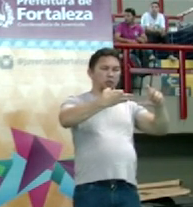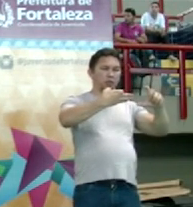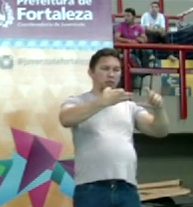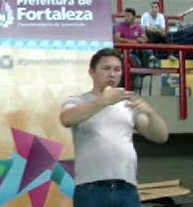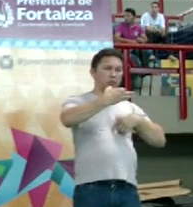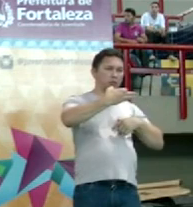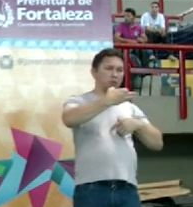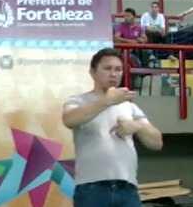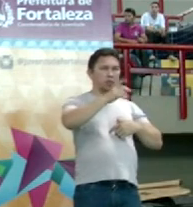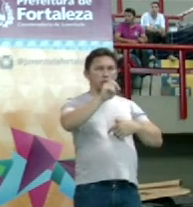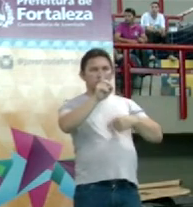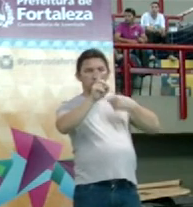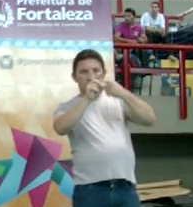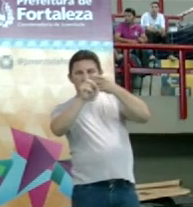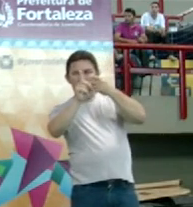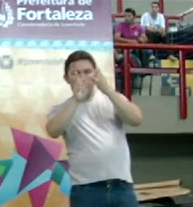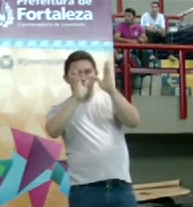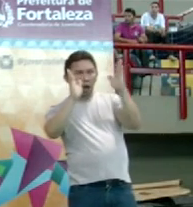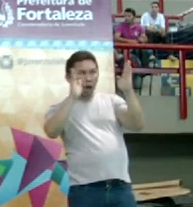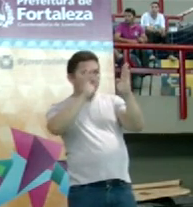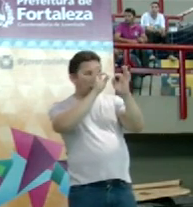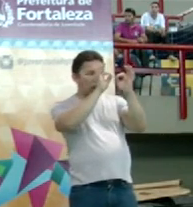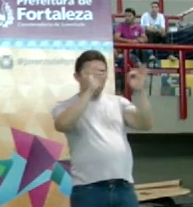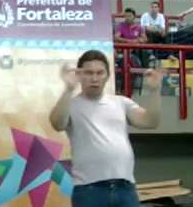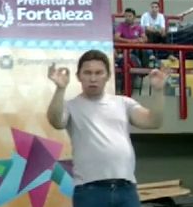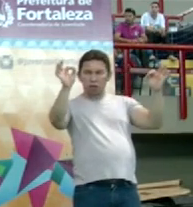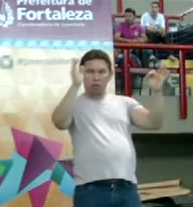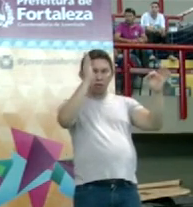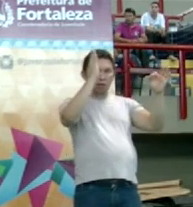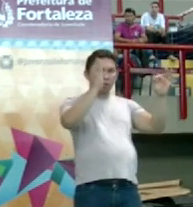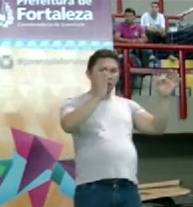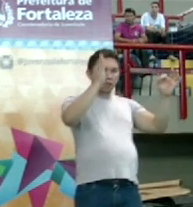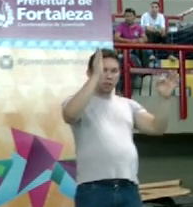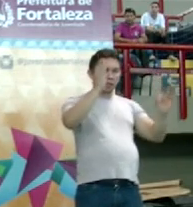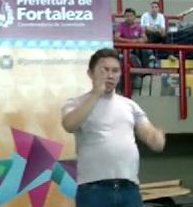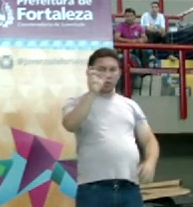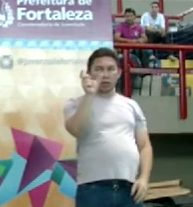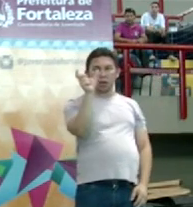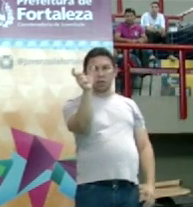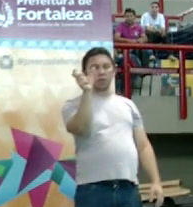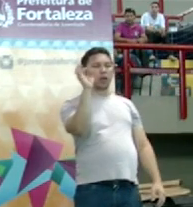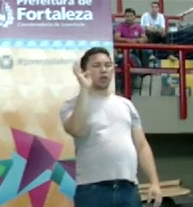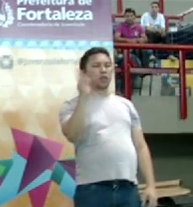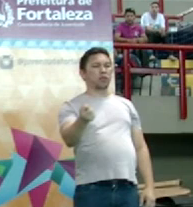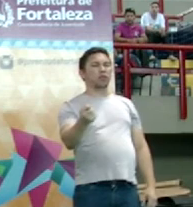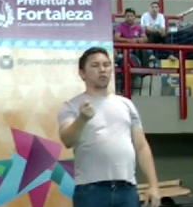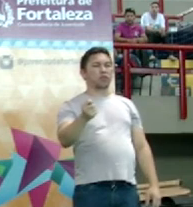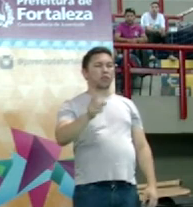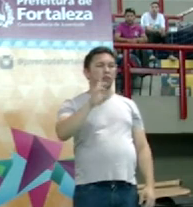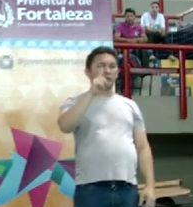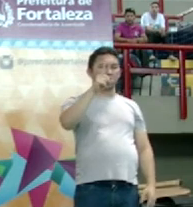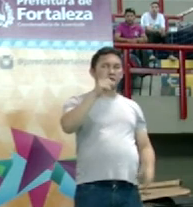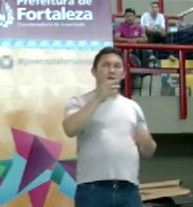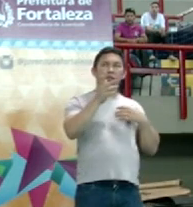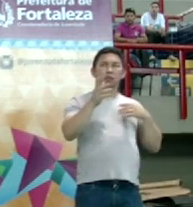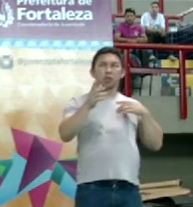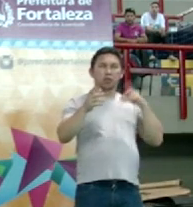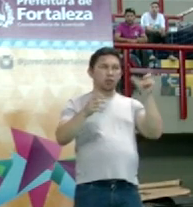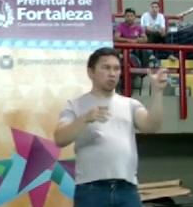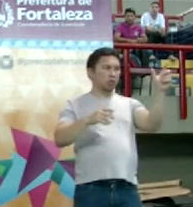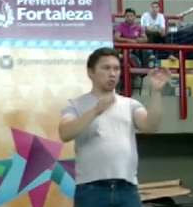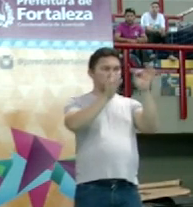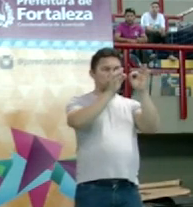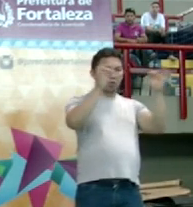antes da metade da linha? Pode, desde que tenha uma palavra completa. Quando é que um parágrafo